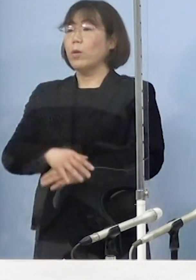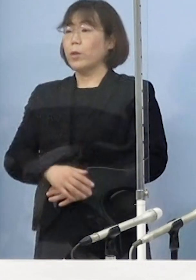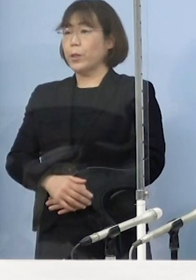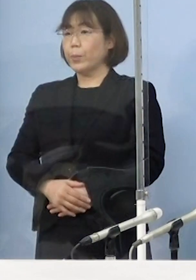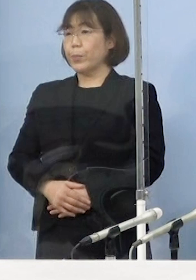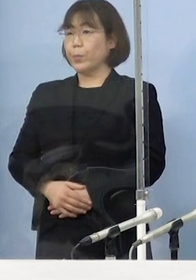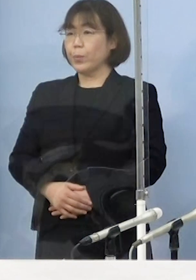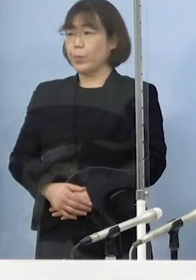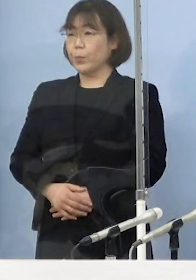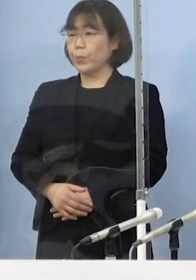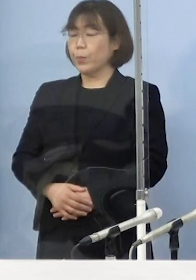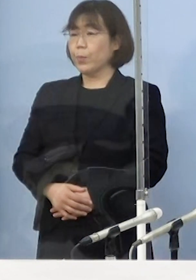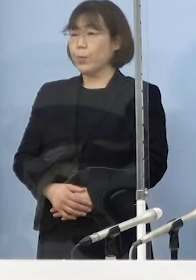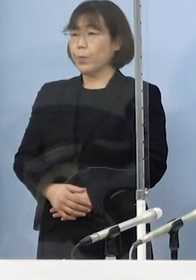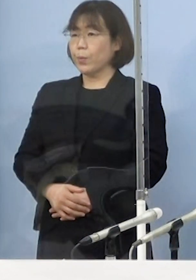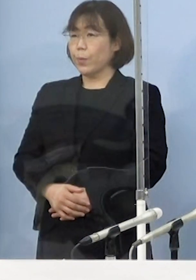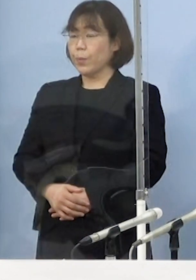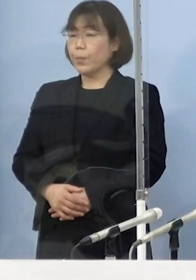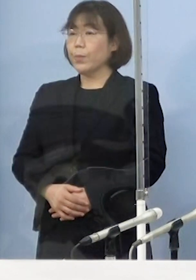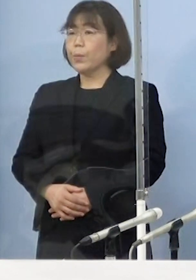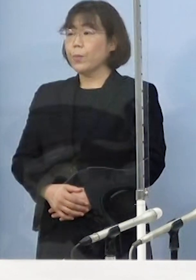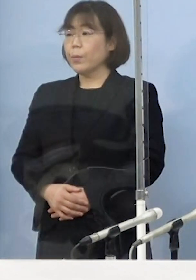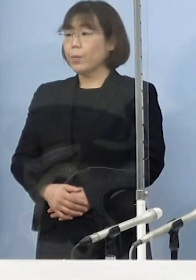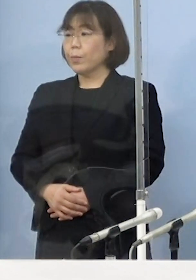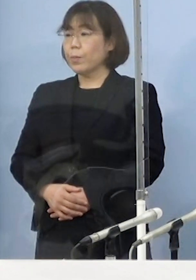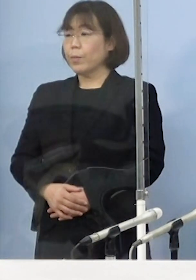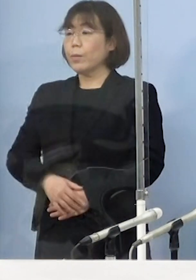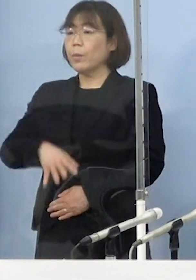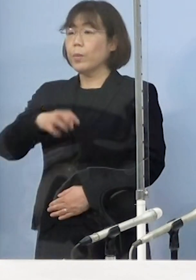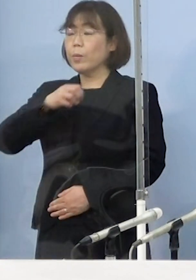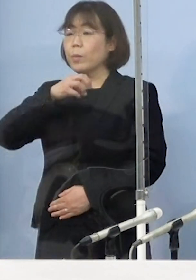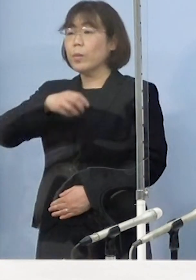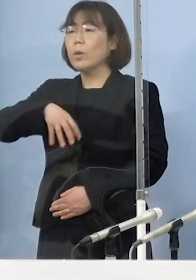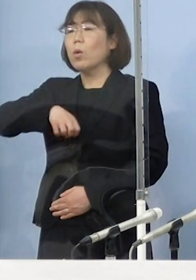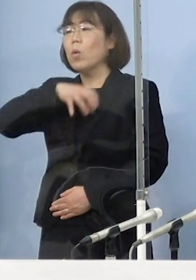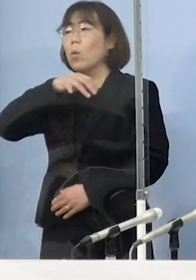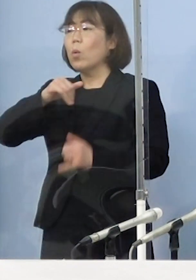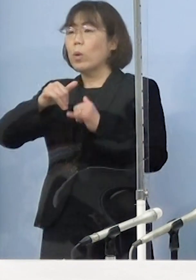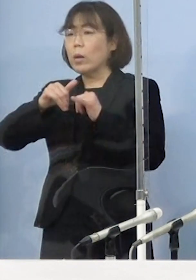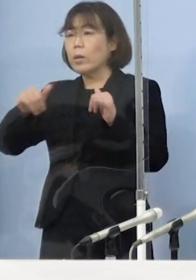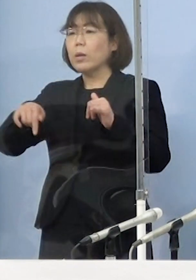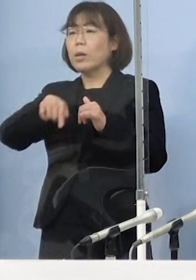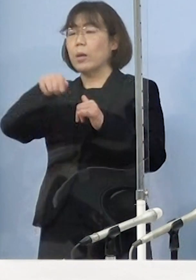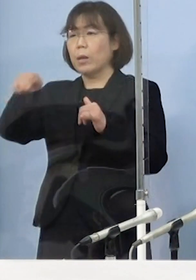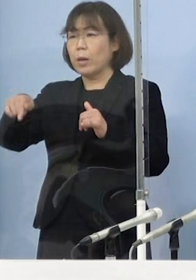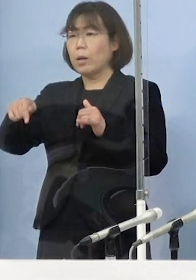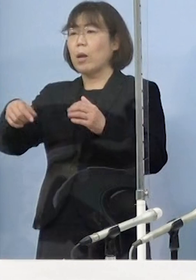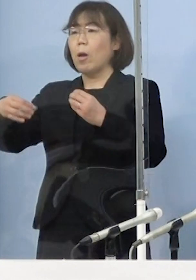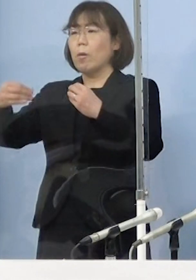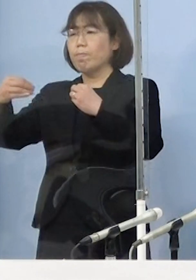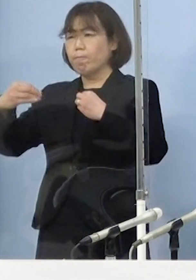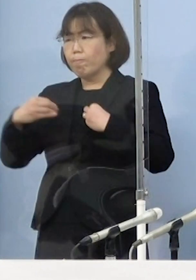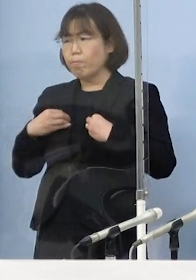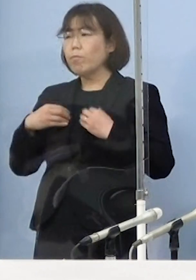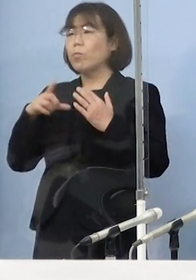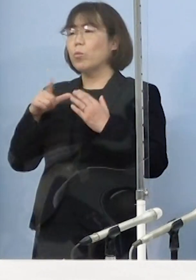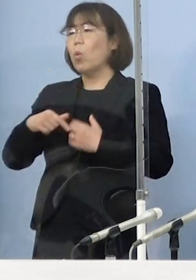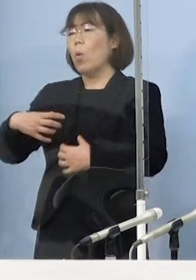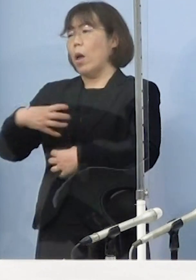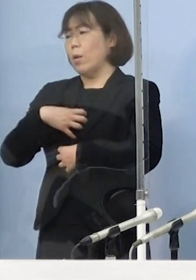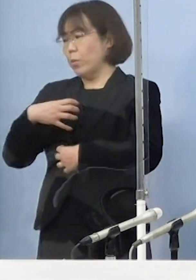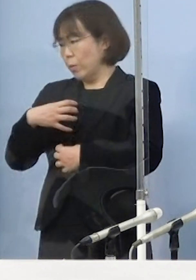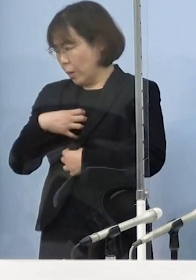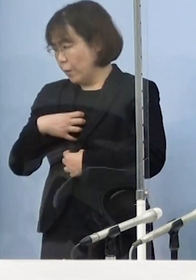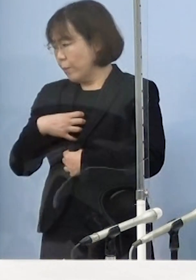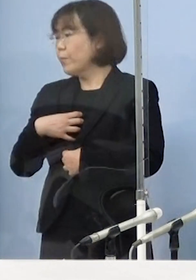なってまいりますので、やはり年齢が高くなればなるほど、やはりかかると厳しいと。